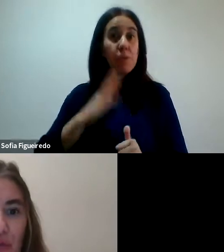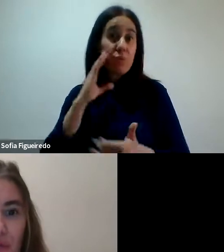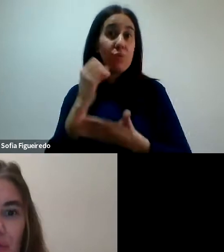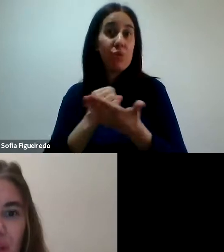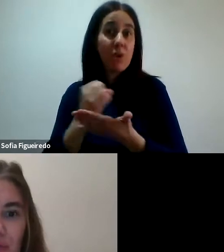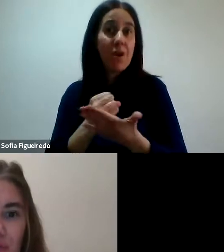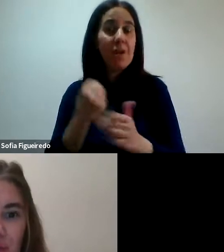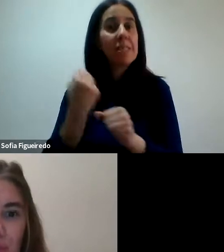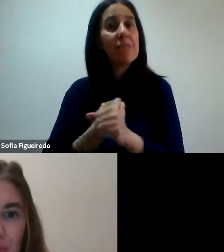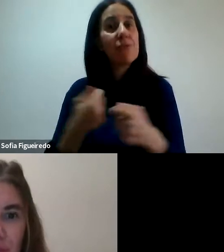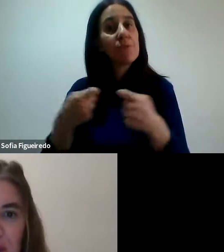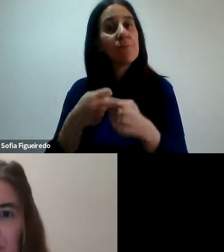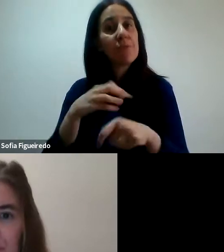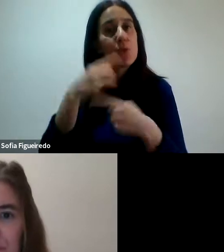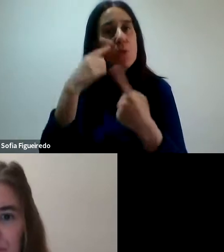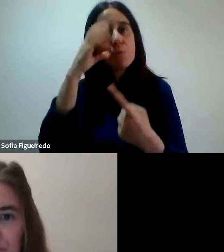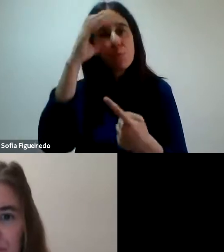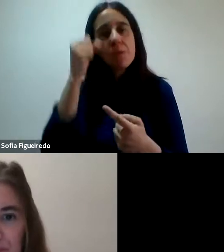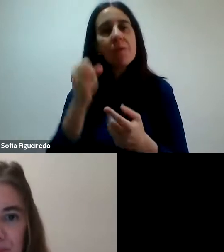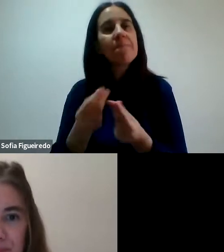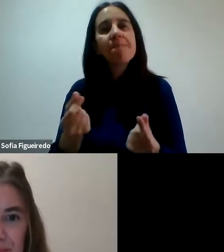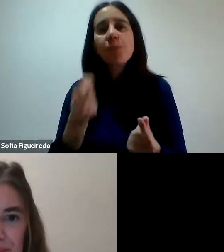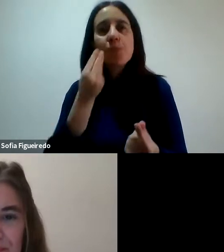prestam serviço na administração pública?